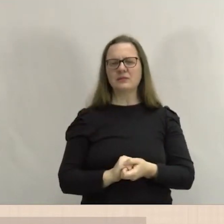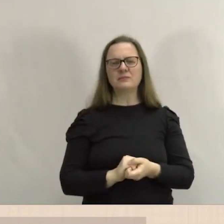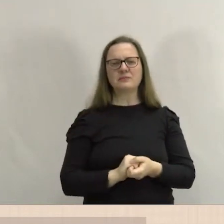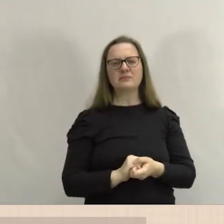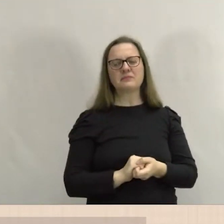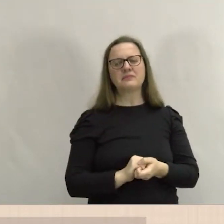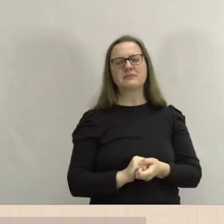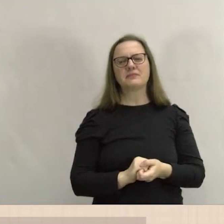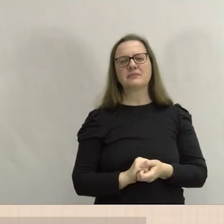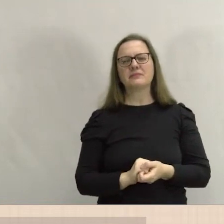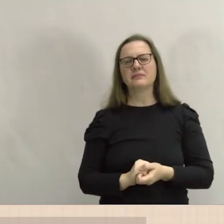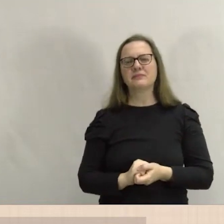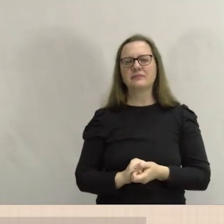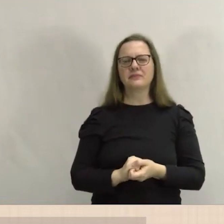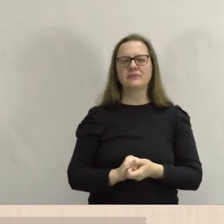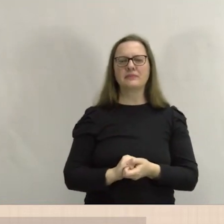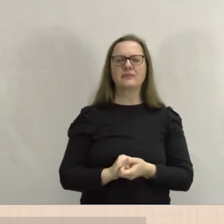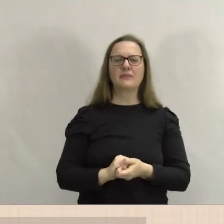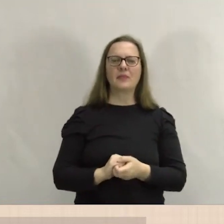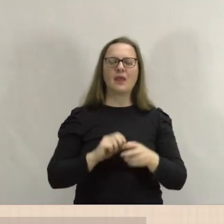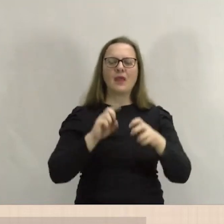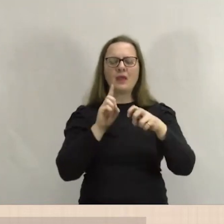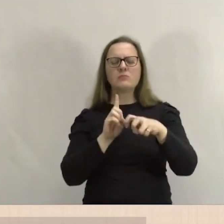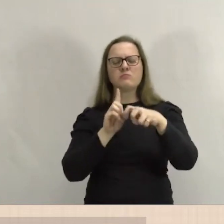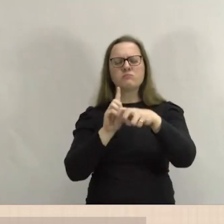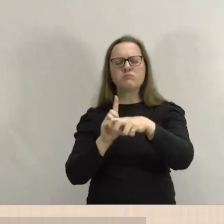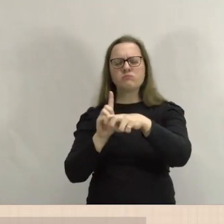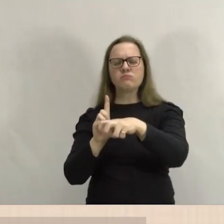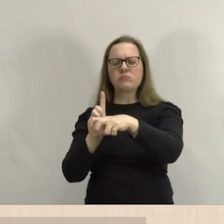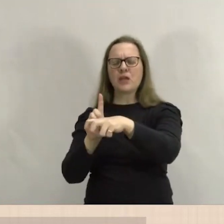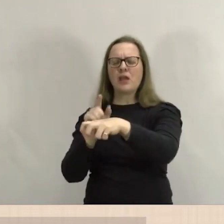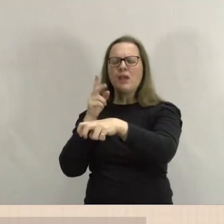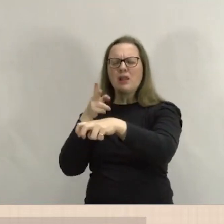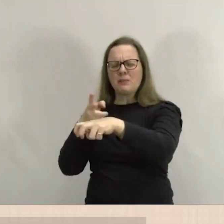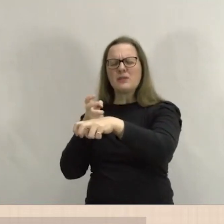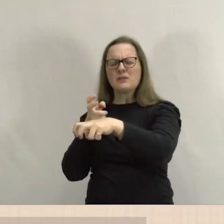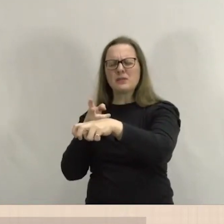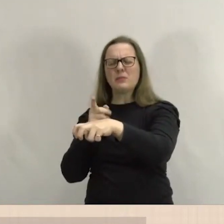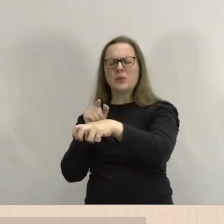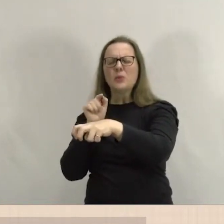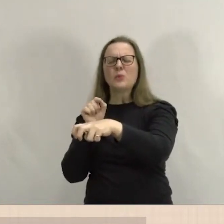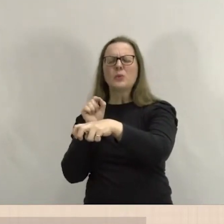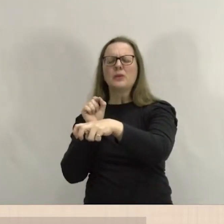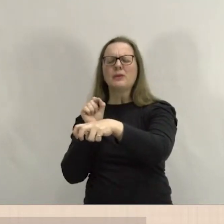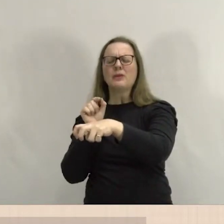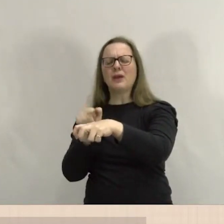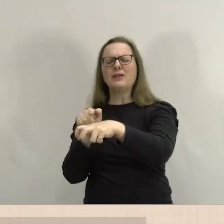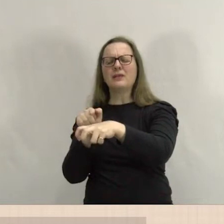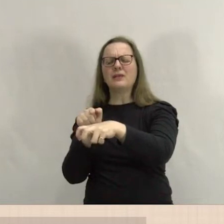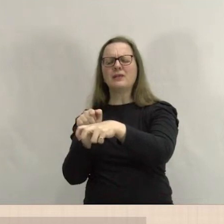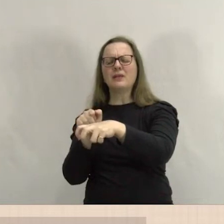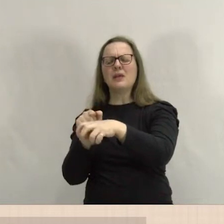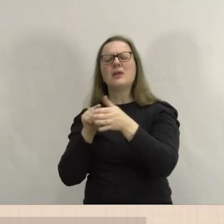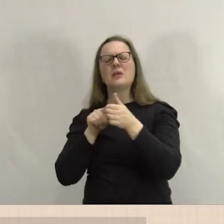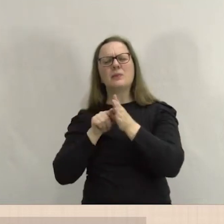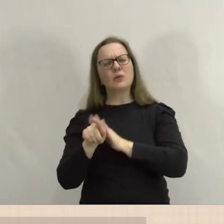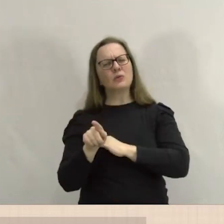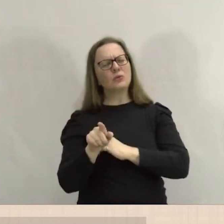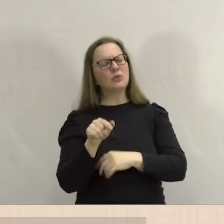acompanha-o. Correndo Filipe, ouviu ler o profeta Isaías e perguntou: compreendes o que vens